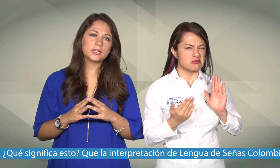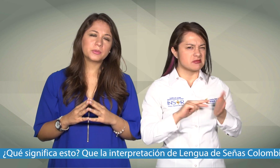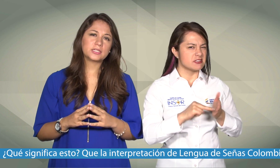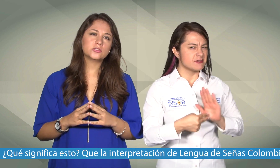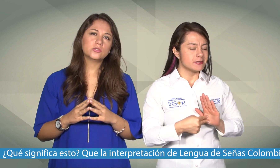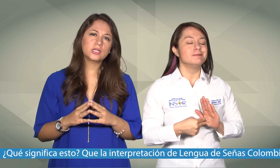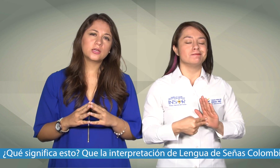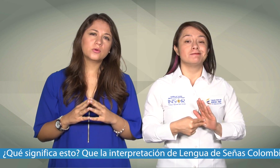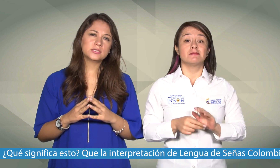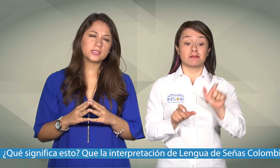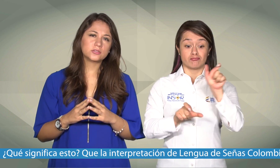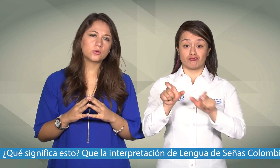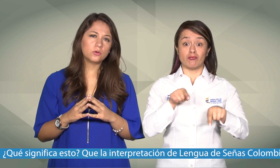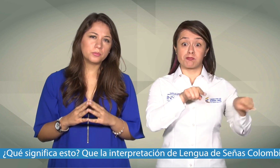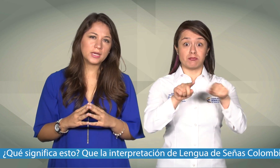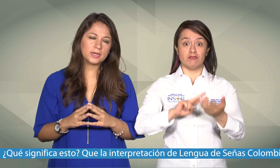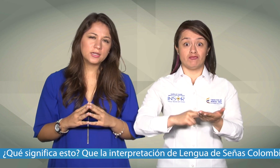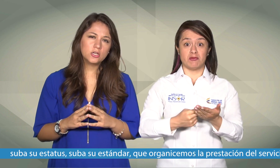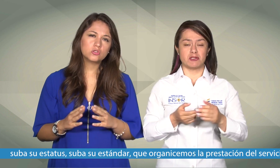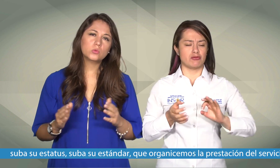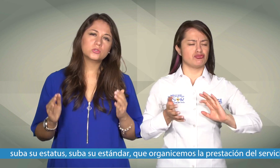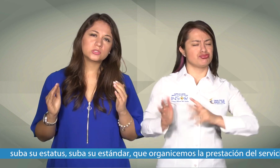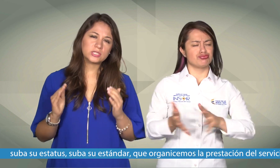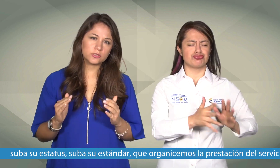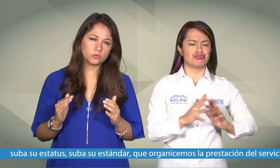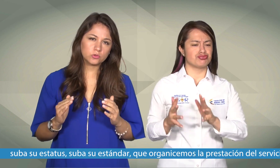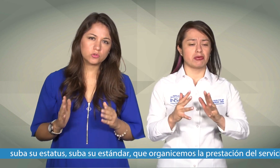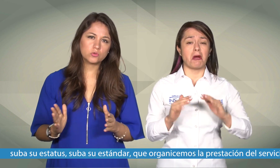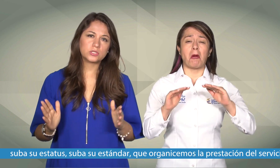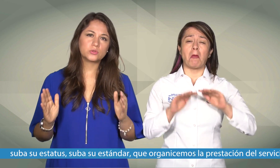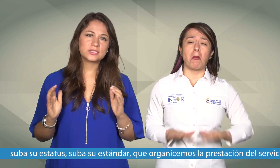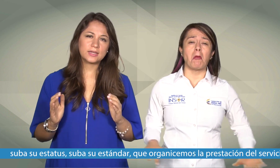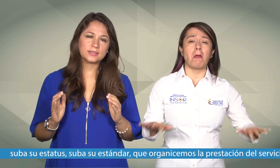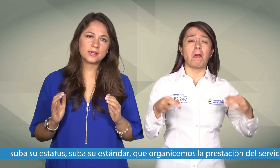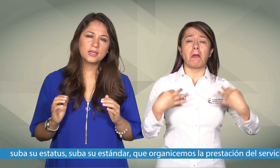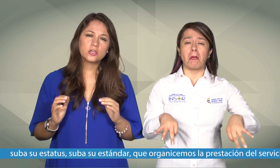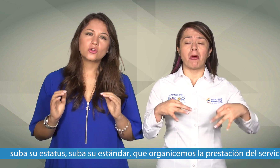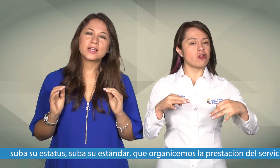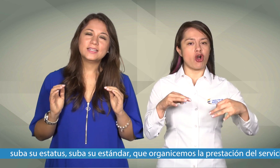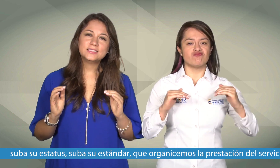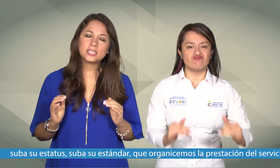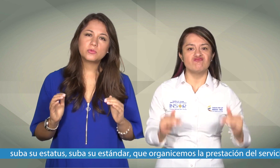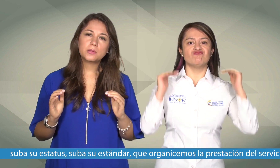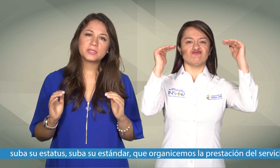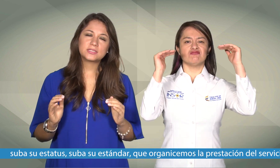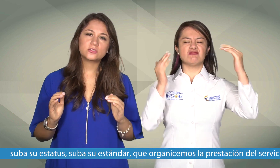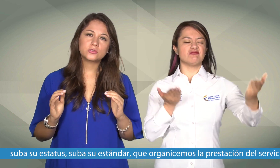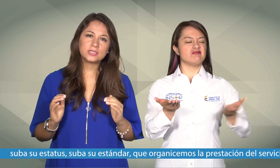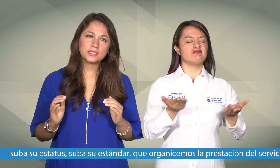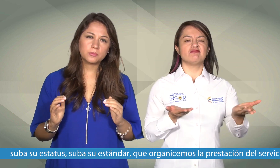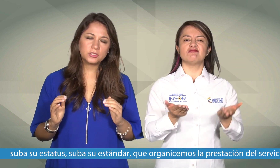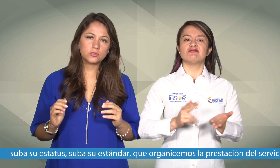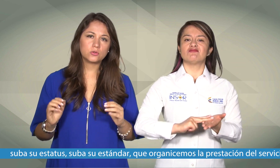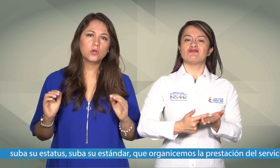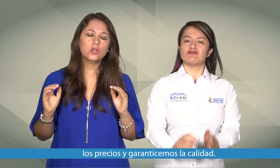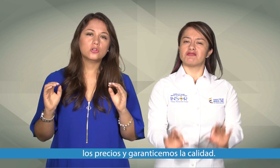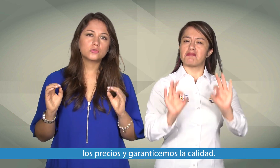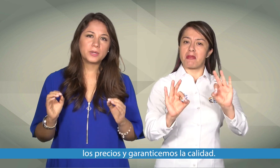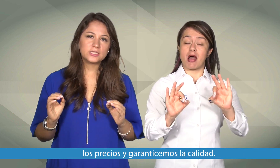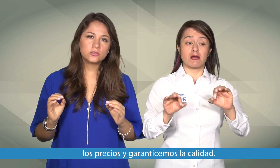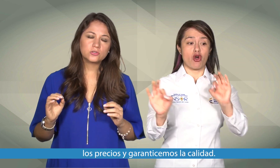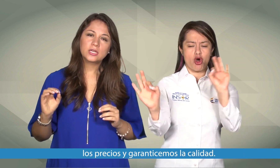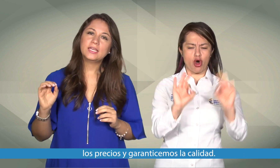Que la interpretación de lengua de señas colombiana suba su estatus, suba su estándar. Que organicemos la prestación del servicio,